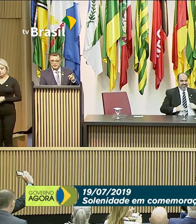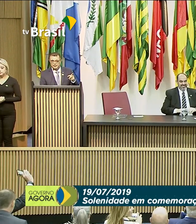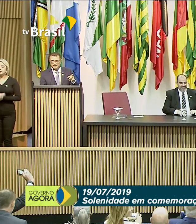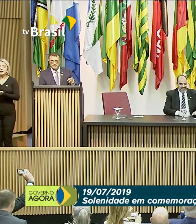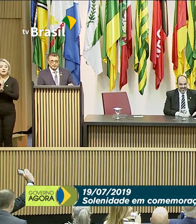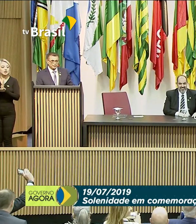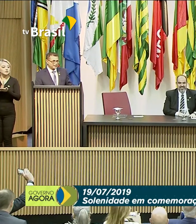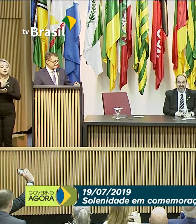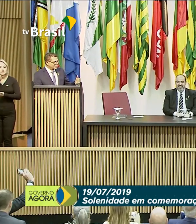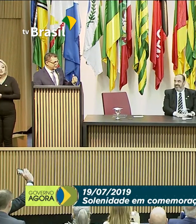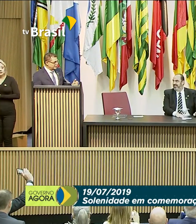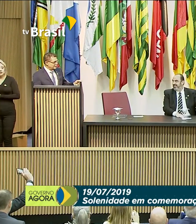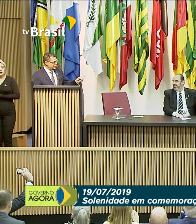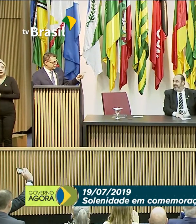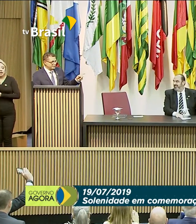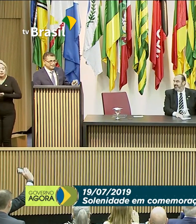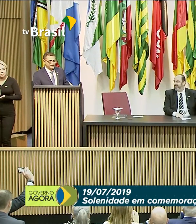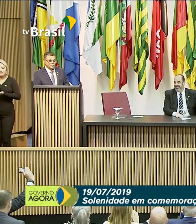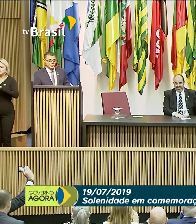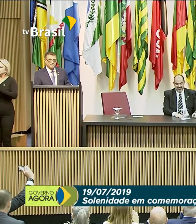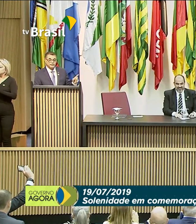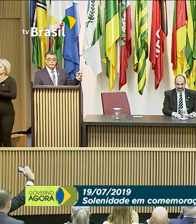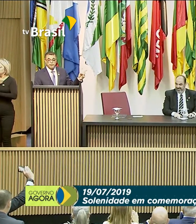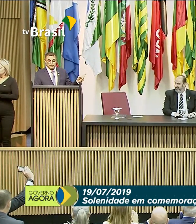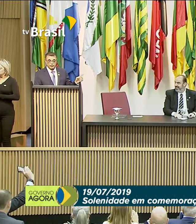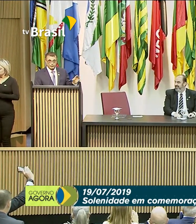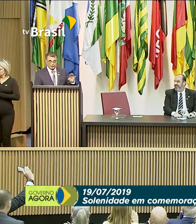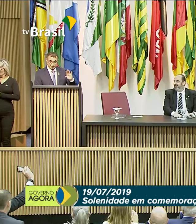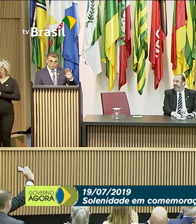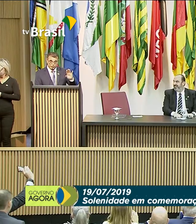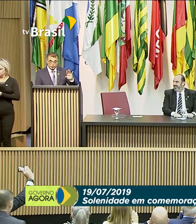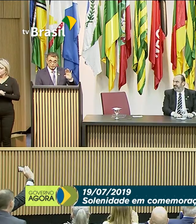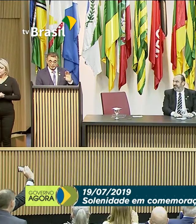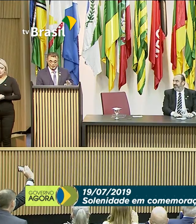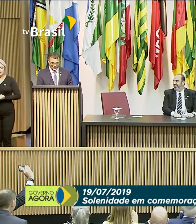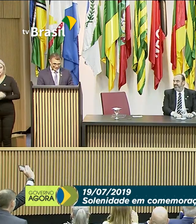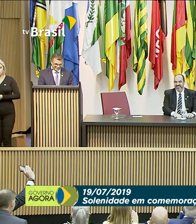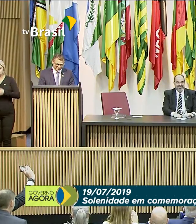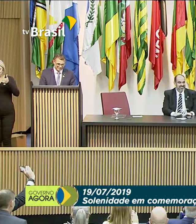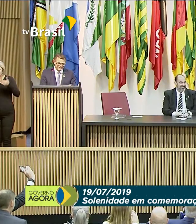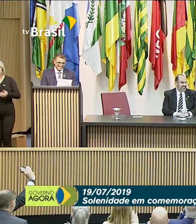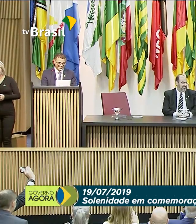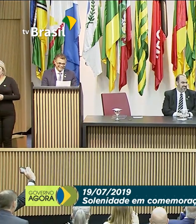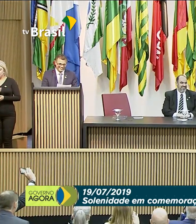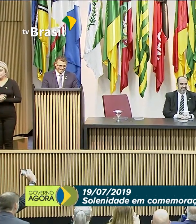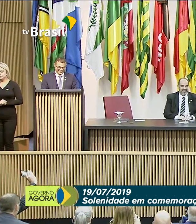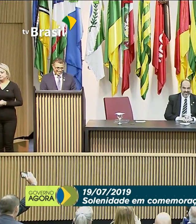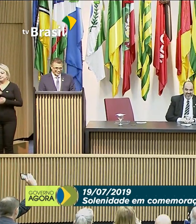Talvez vocês não tenham ouvido, mas assim que eu levantei, o presidente falou assim, foi meu bicho. Depois eu vou explicar o que é isso.